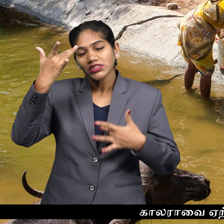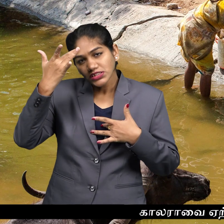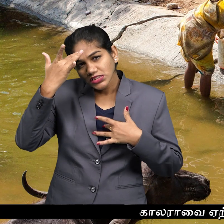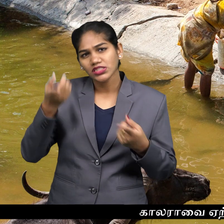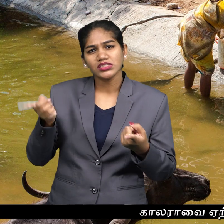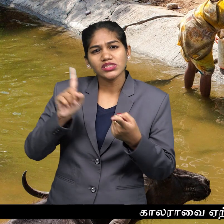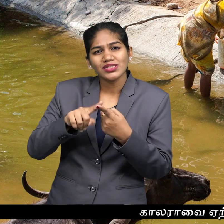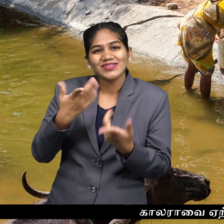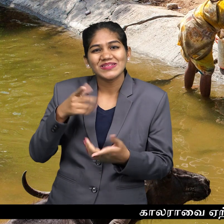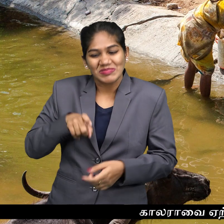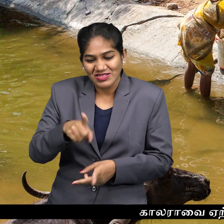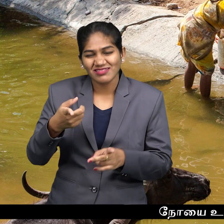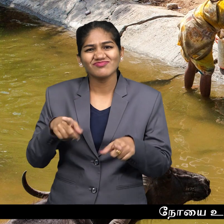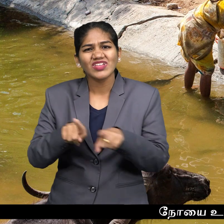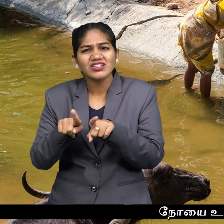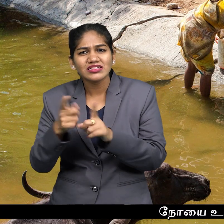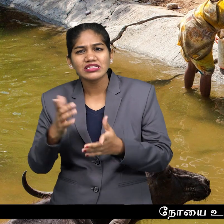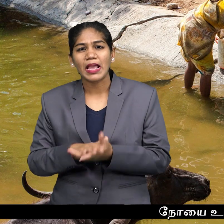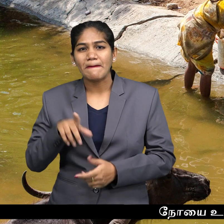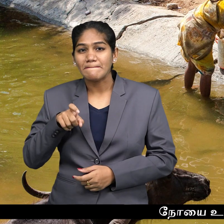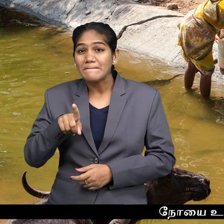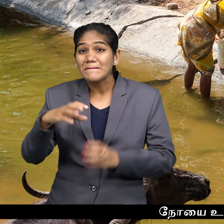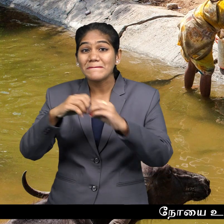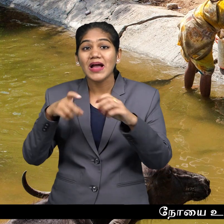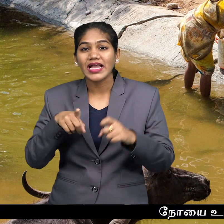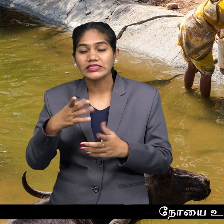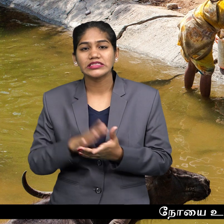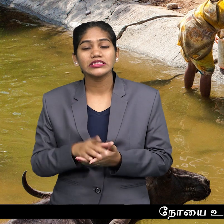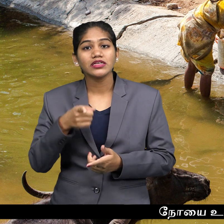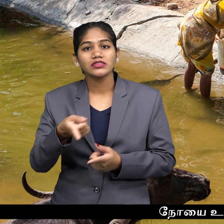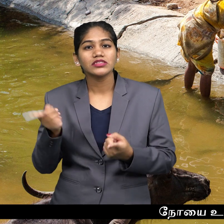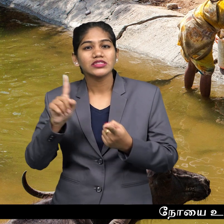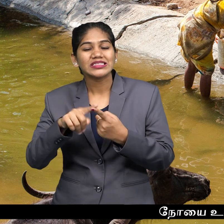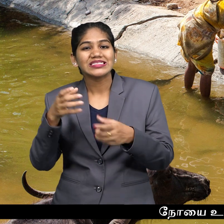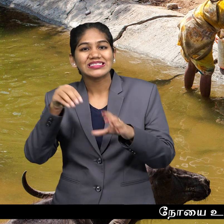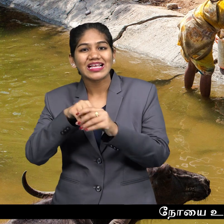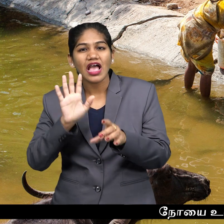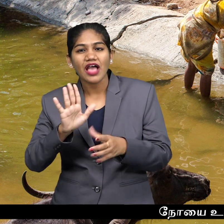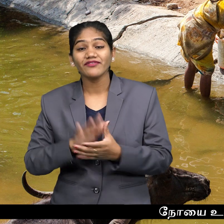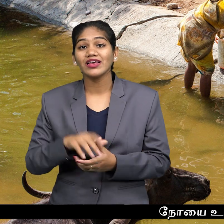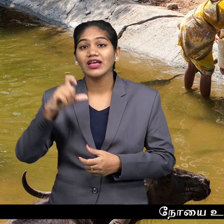காலராவை ஏற்படுத்தும் பாக்டீரியா போன்ற நோயை உண்டாக்கும் உயிரினங்கள்.